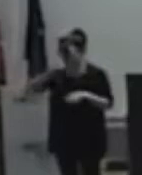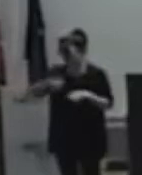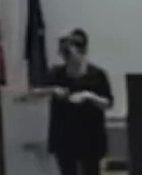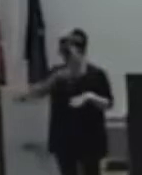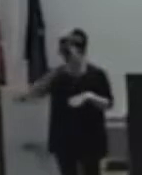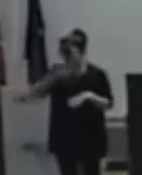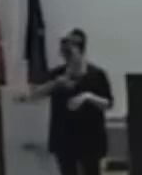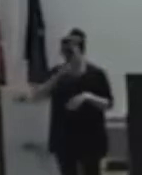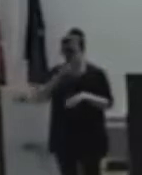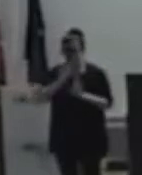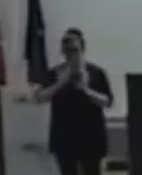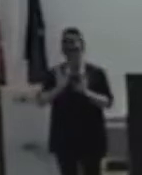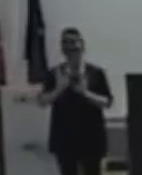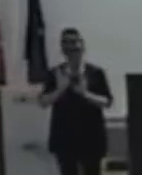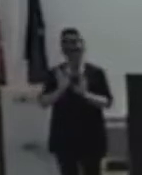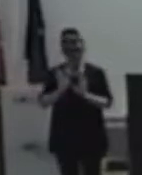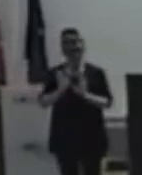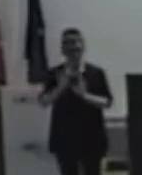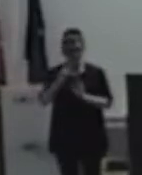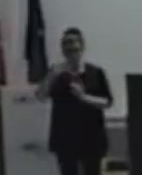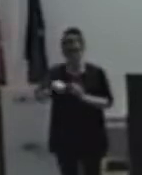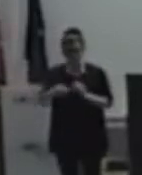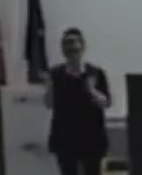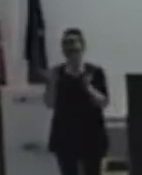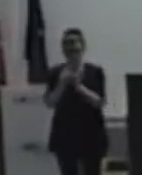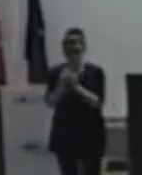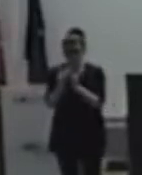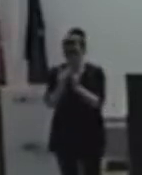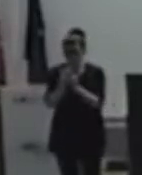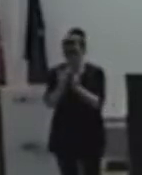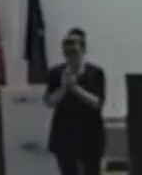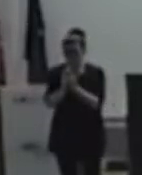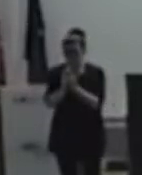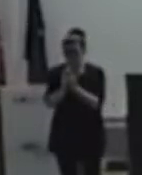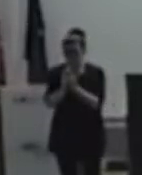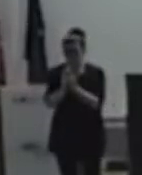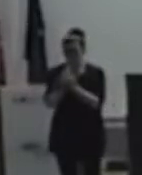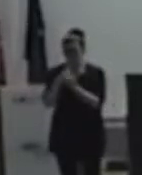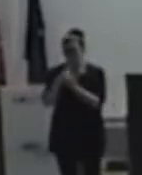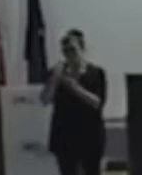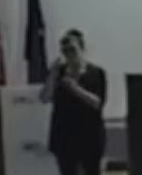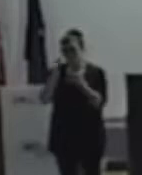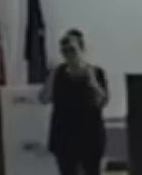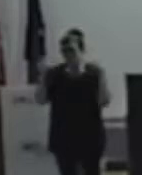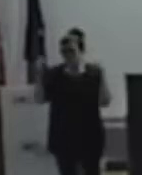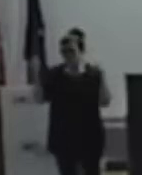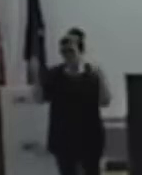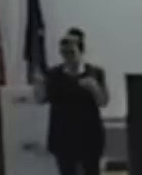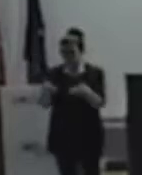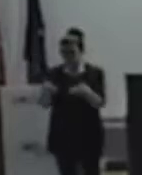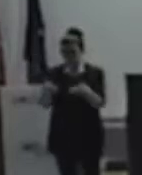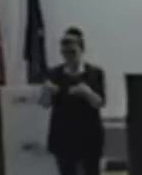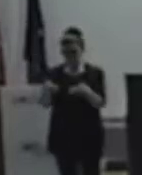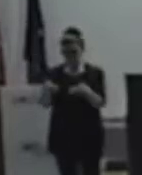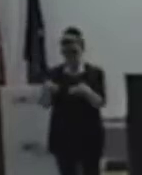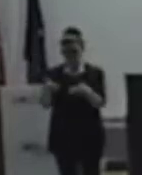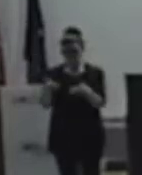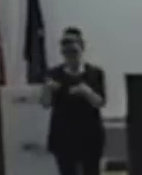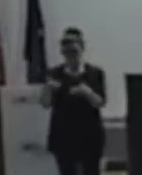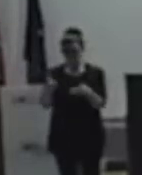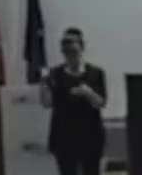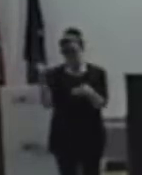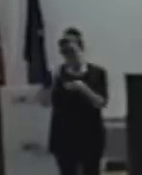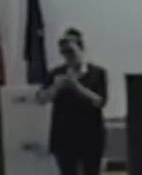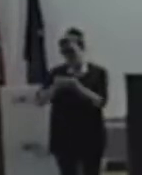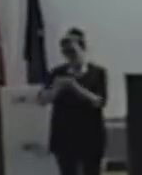en esta breve intervención nos podemos centrar un poco en esta parte que introducía Elena